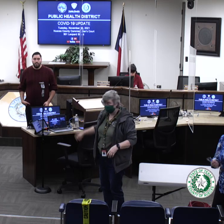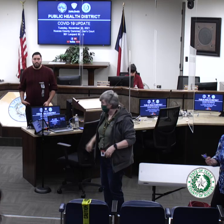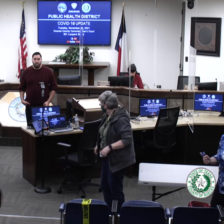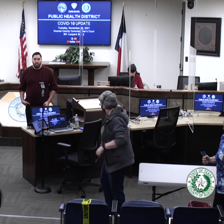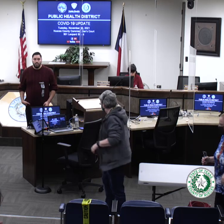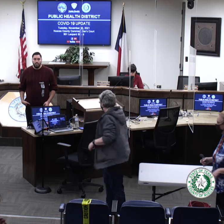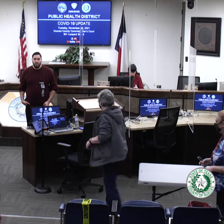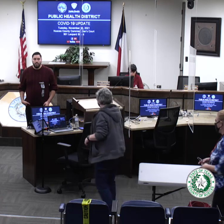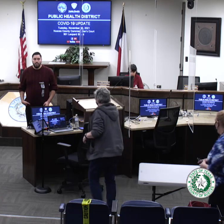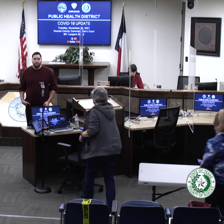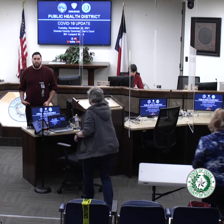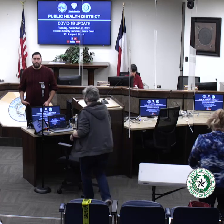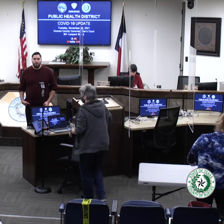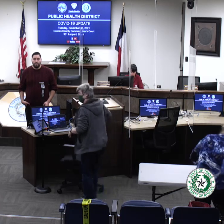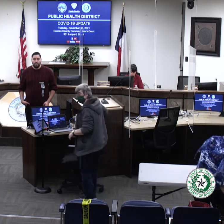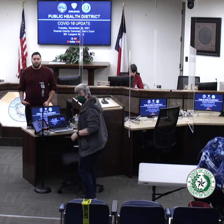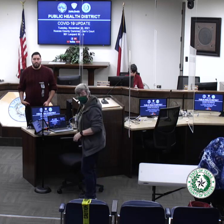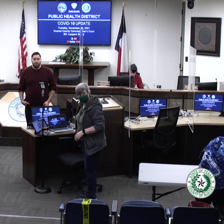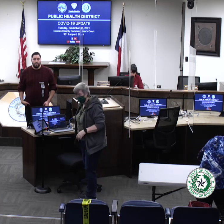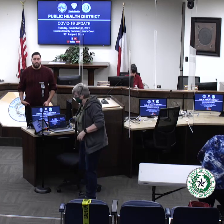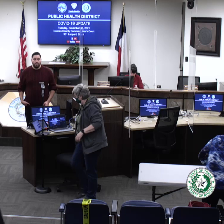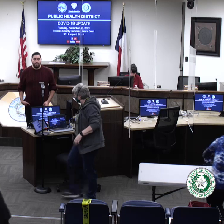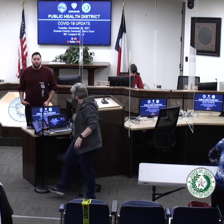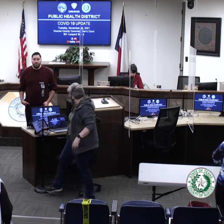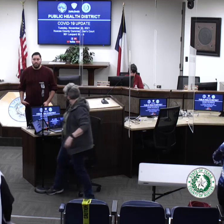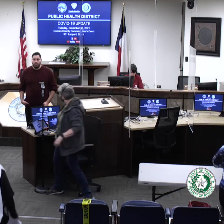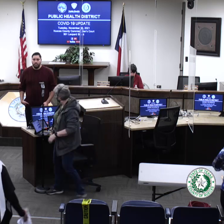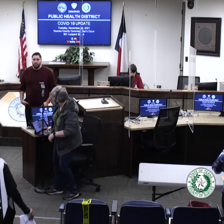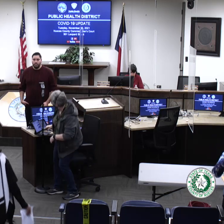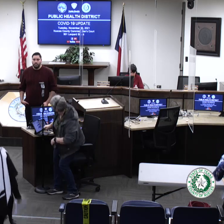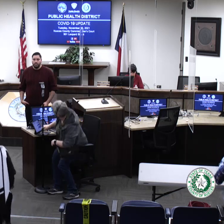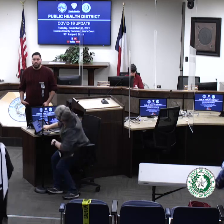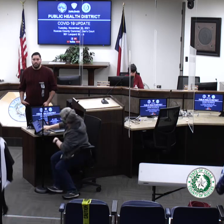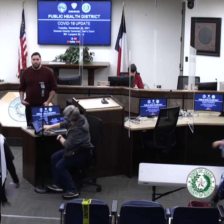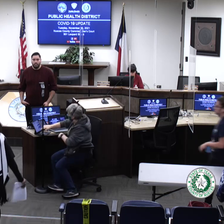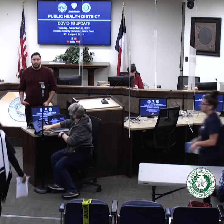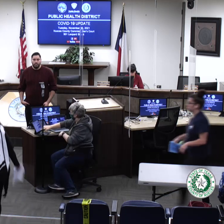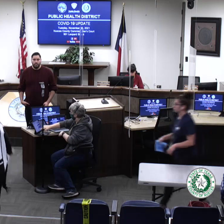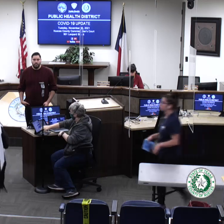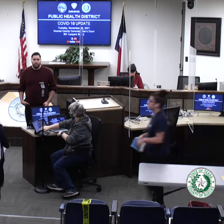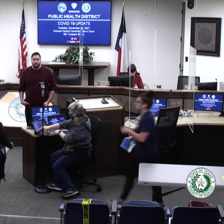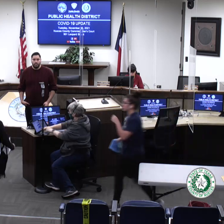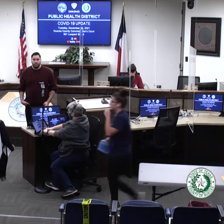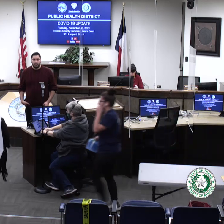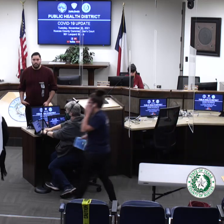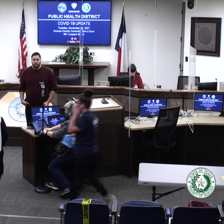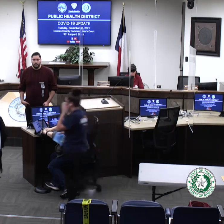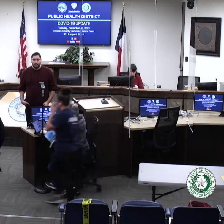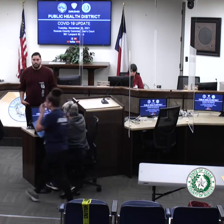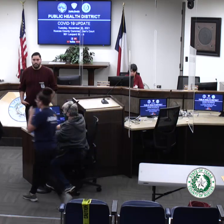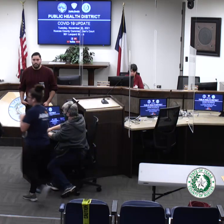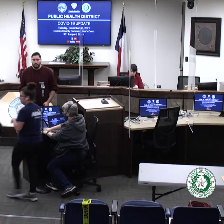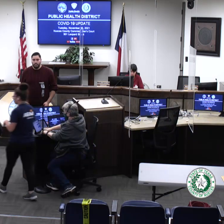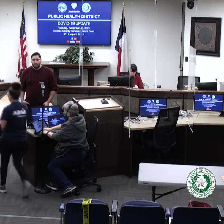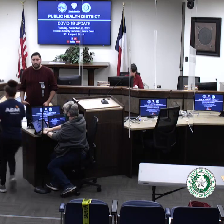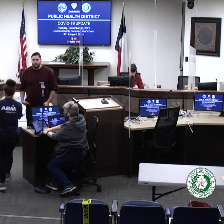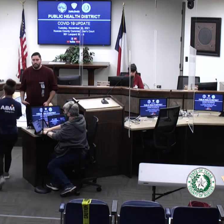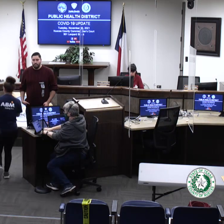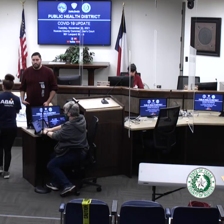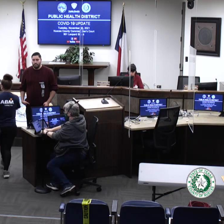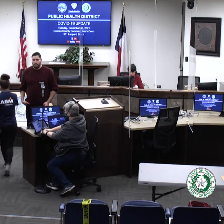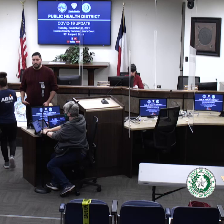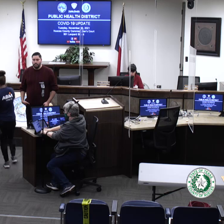que han recibido un refuerzo, también estarán protegidos de esta variante. El Centro para Control de Enfermedades, o CDC, continúa realizando las